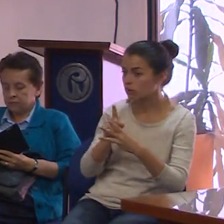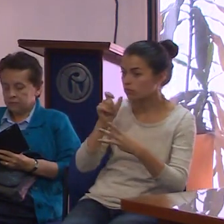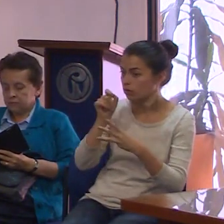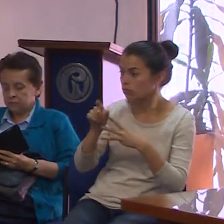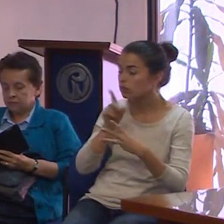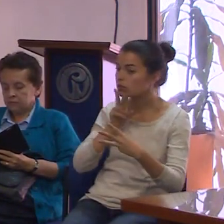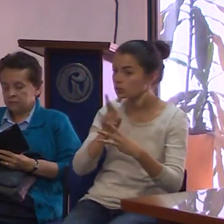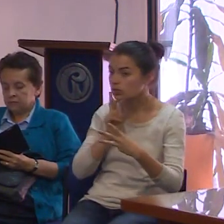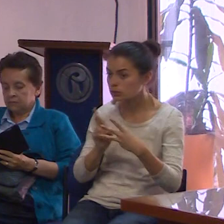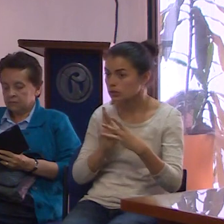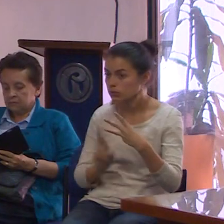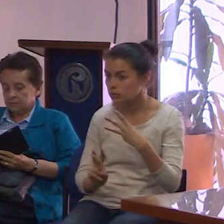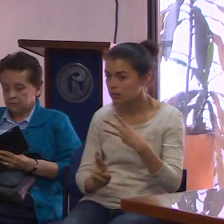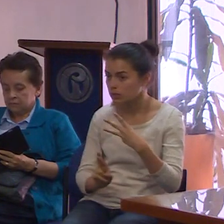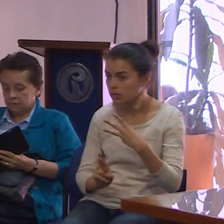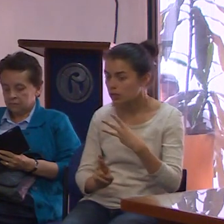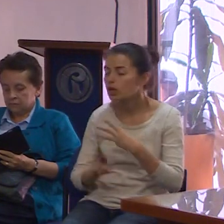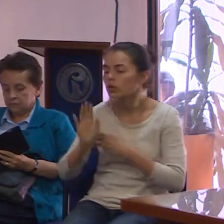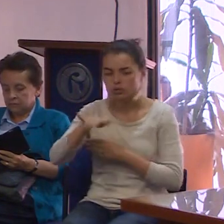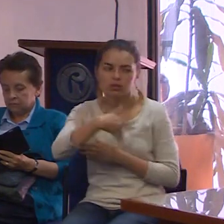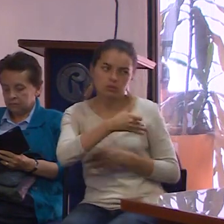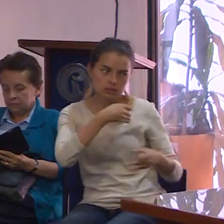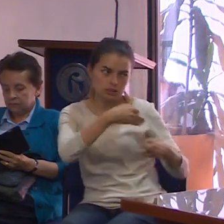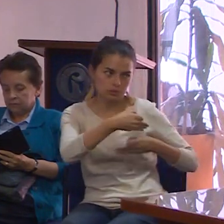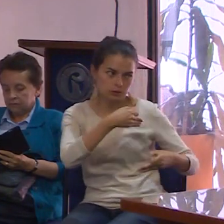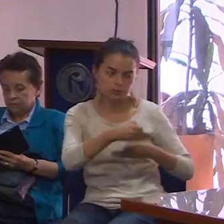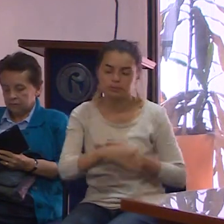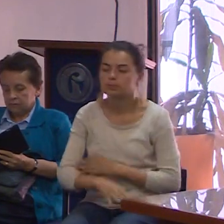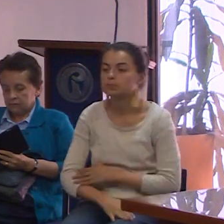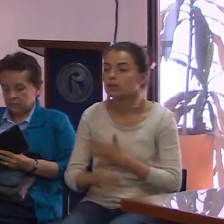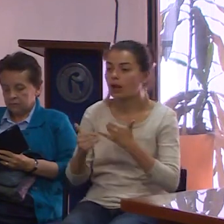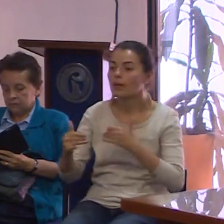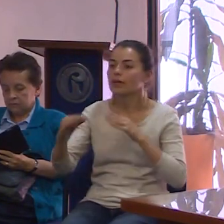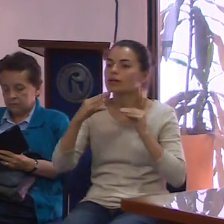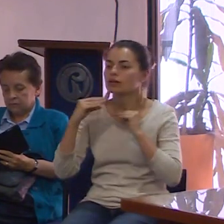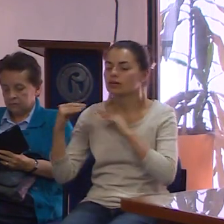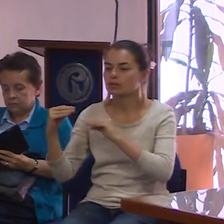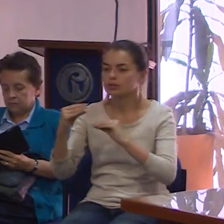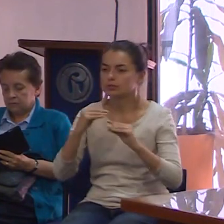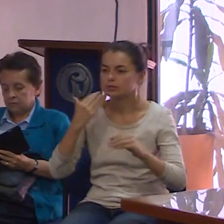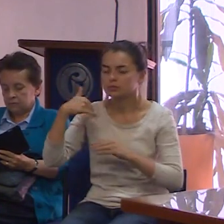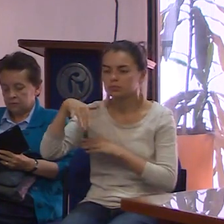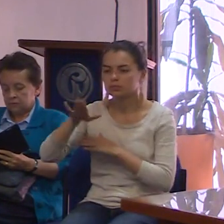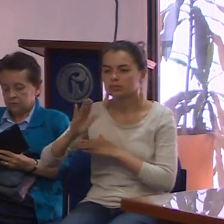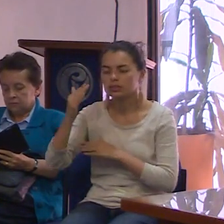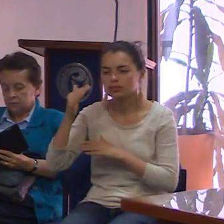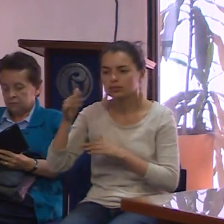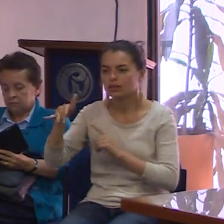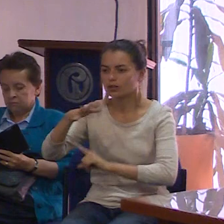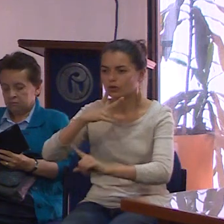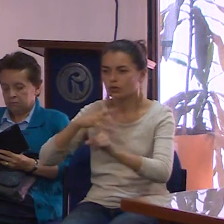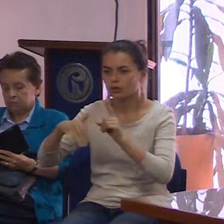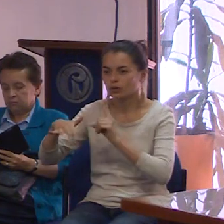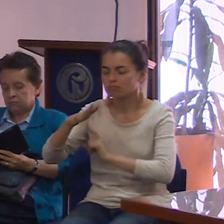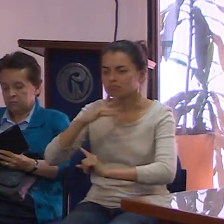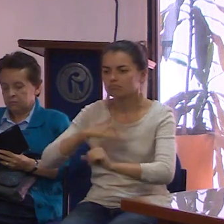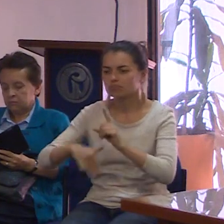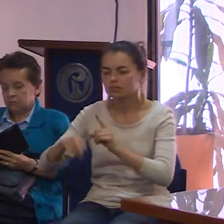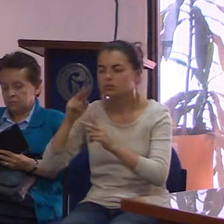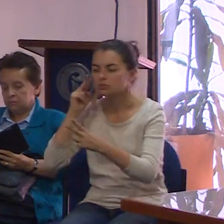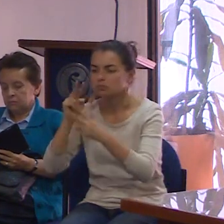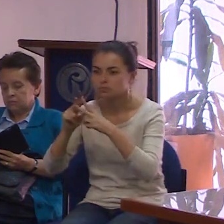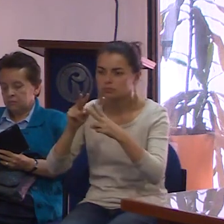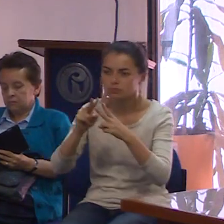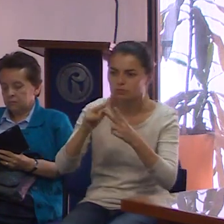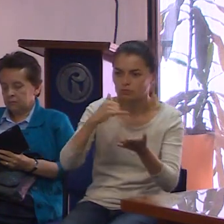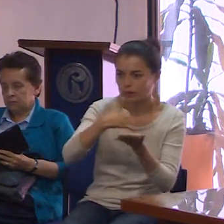Ya vamos a explicar. Bueno, entonces, el presente conversatorio se constituye como un espacio para abordar el trabajo que se realiza en las diferentes